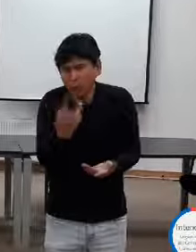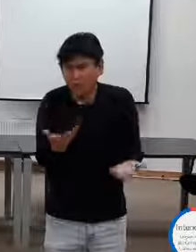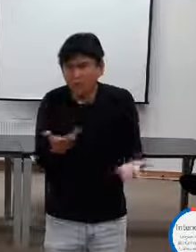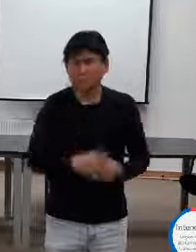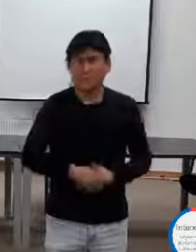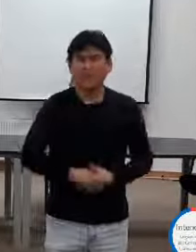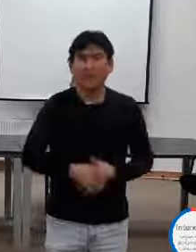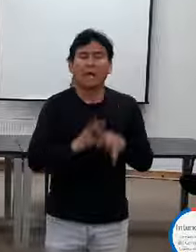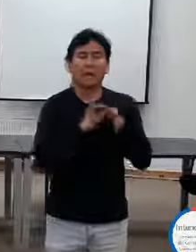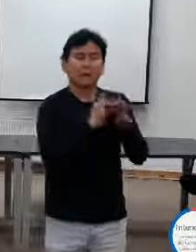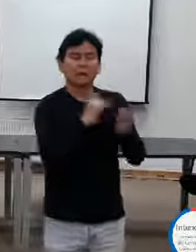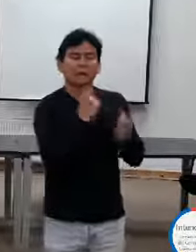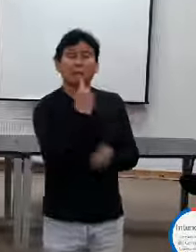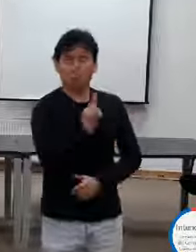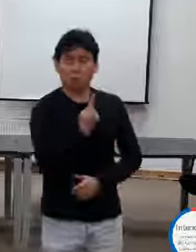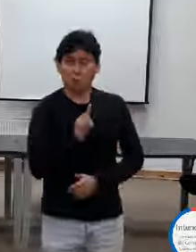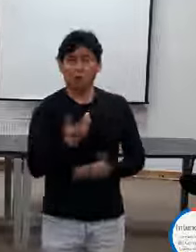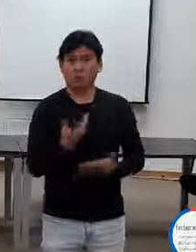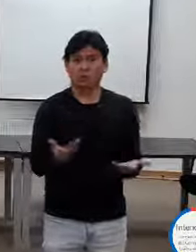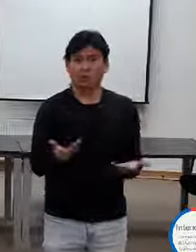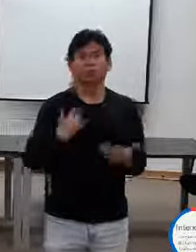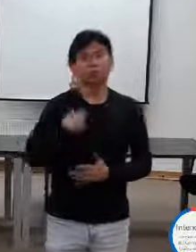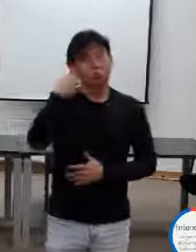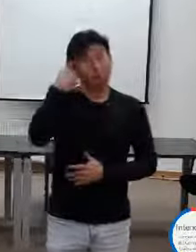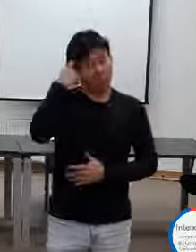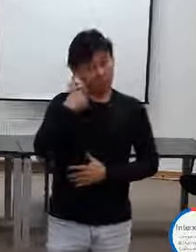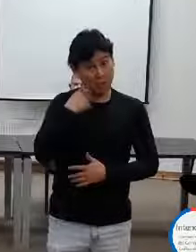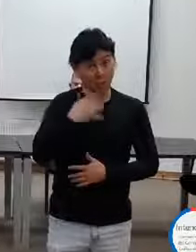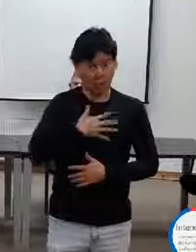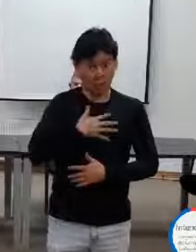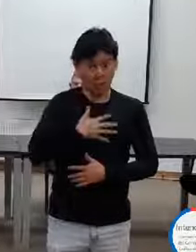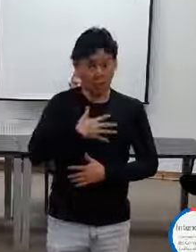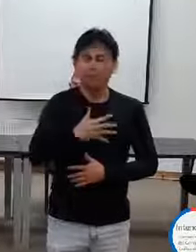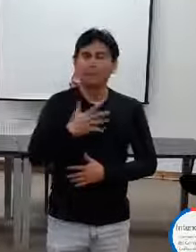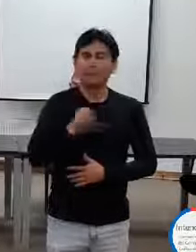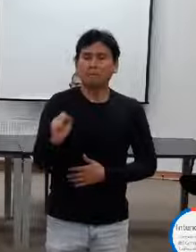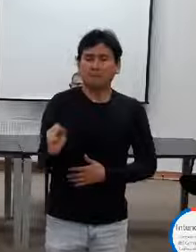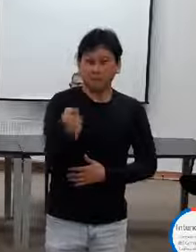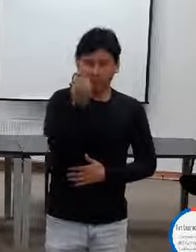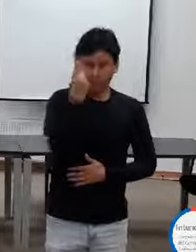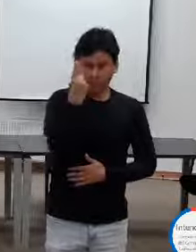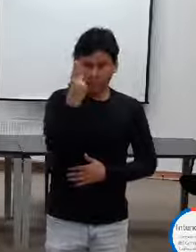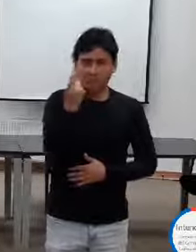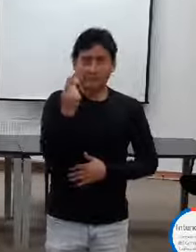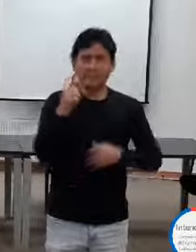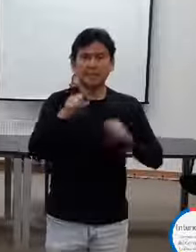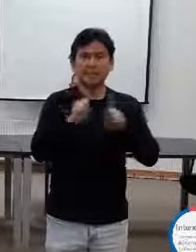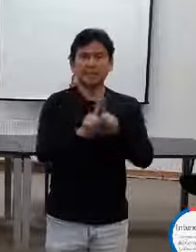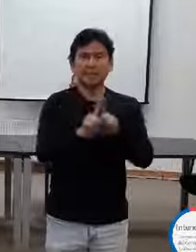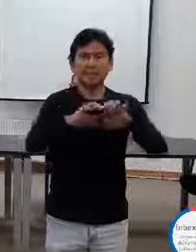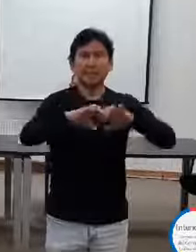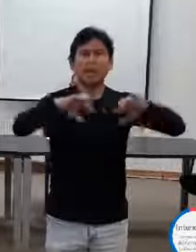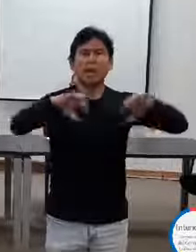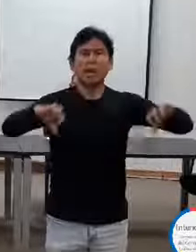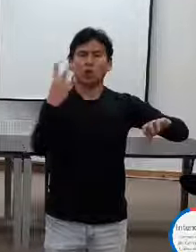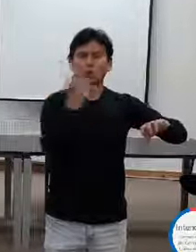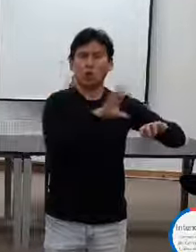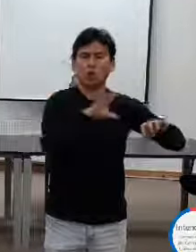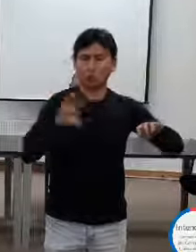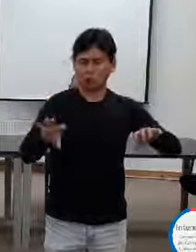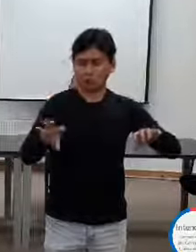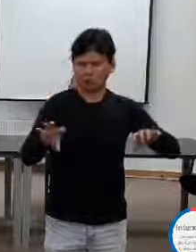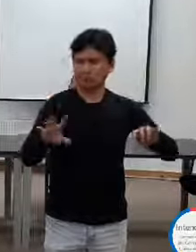señor Intendente? Gracias por la pregunta. Yo creo que, primero aquí, separar dos cosas. Nosotros hemos